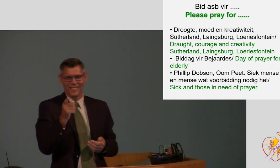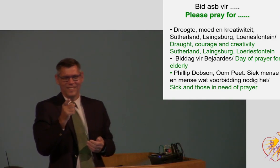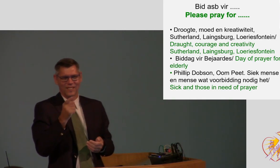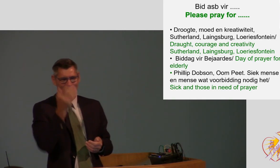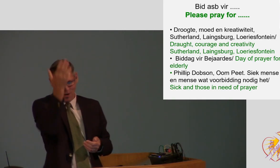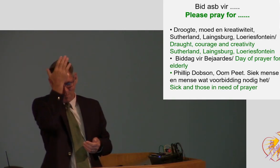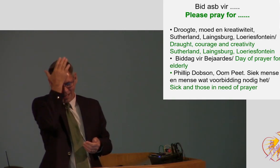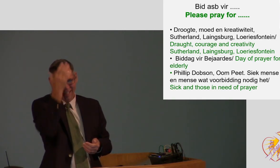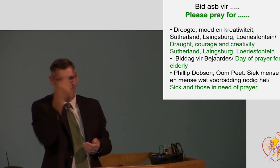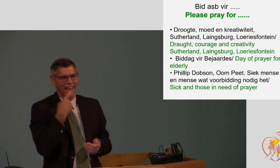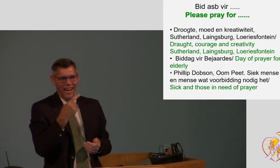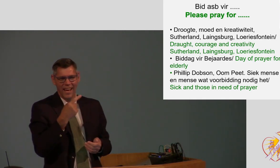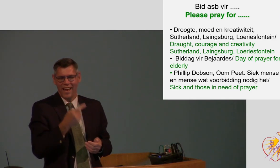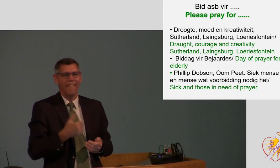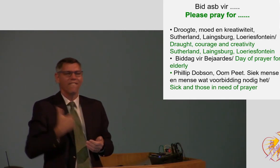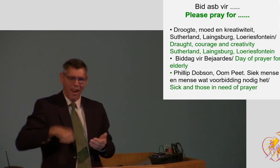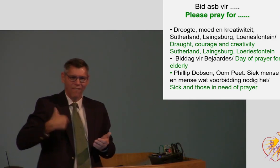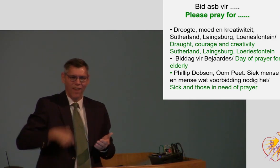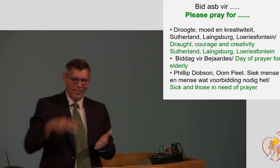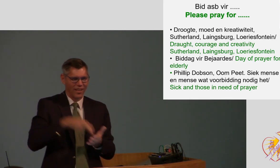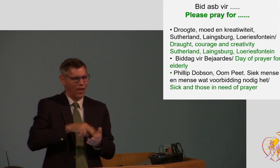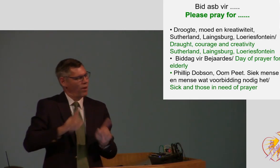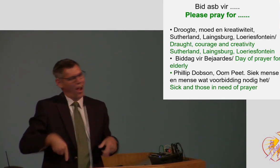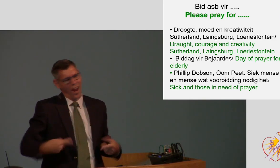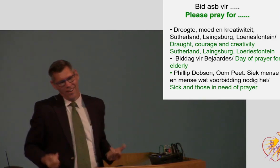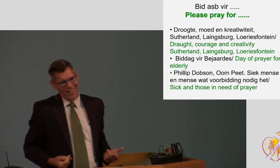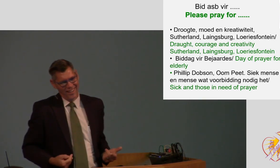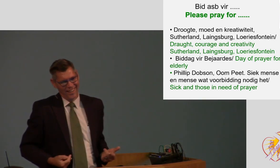Meneer Minnie sê, hy wil staan, maar kan nie.